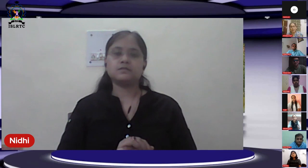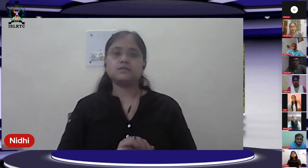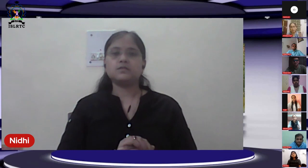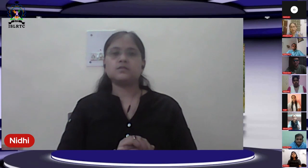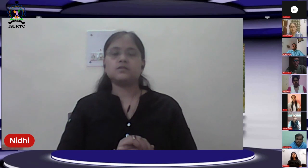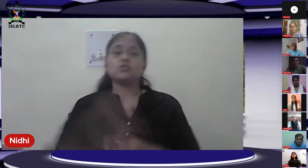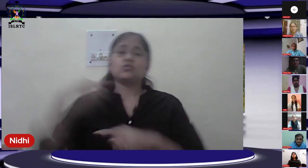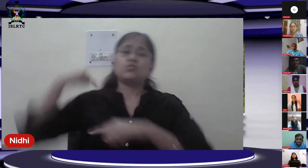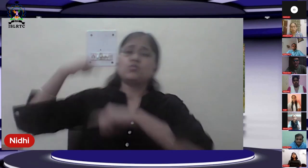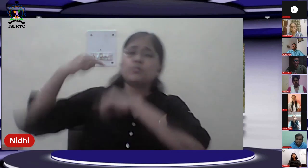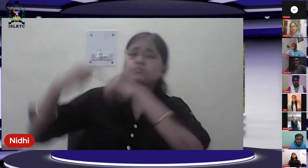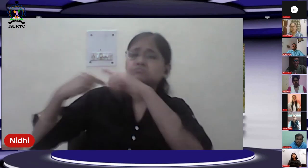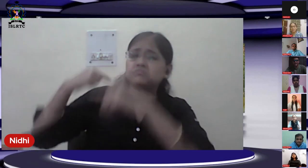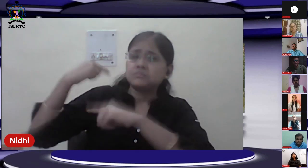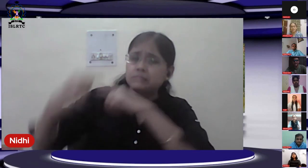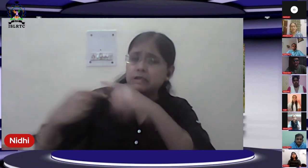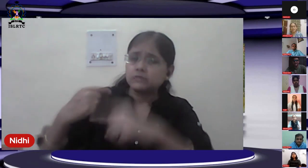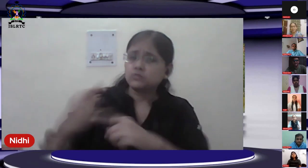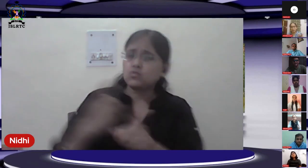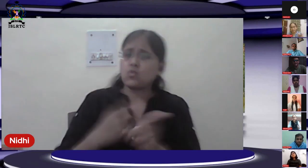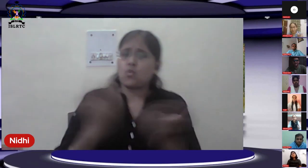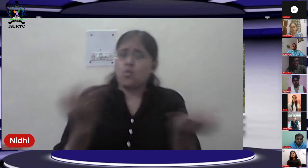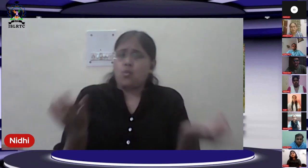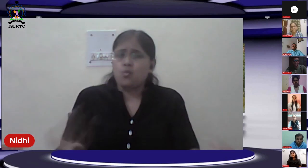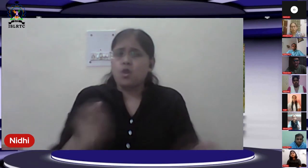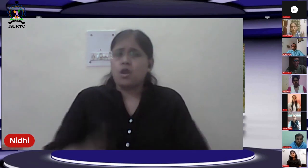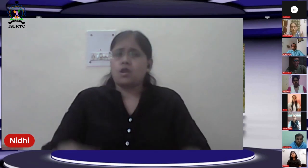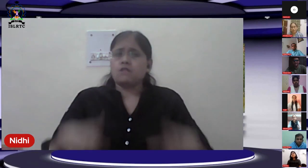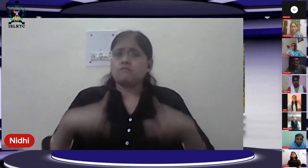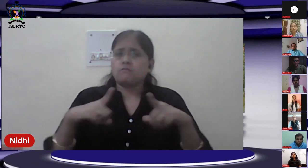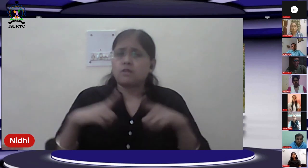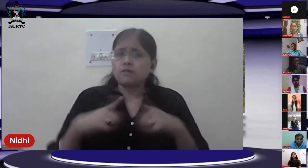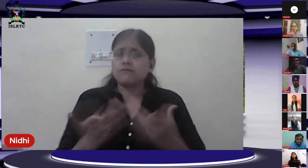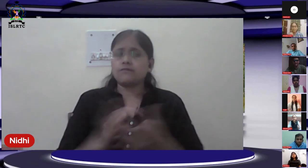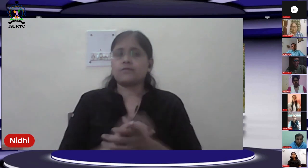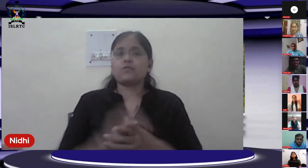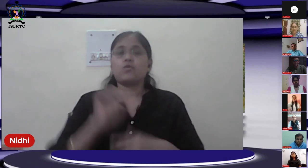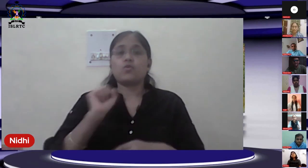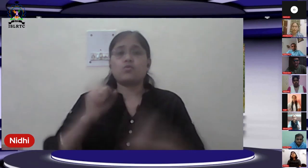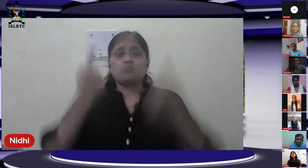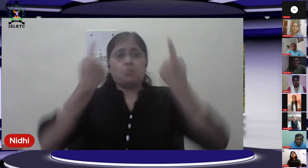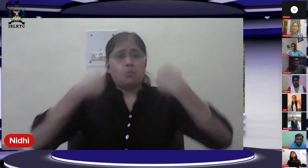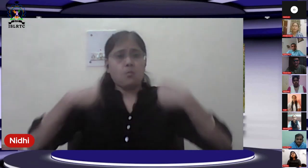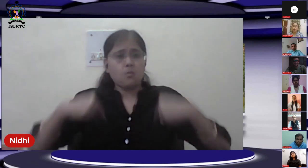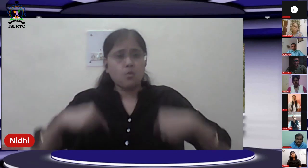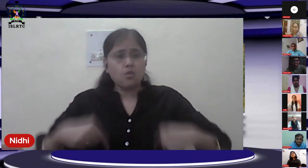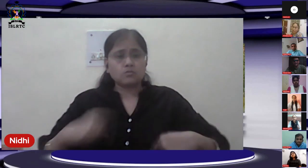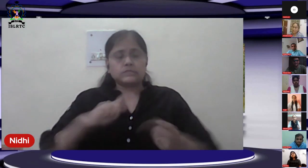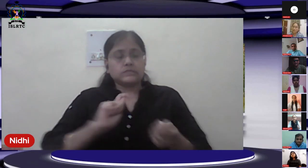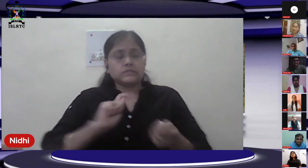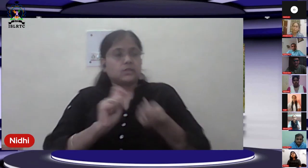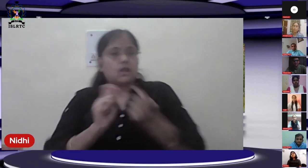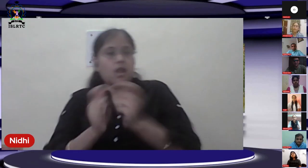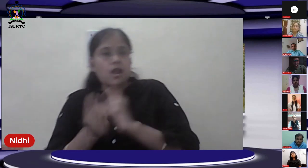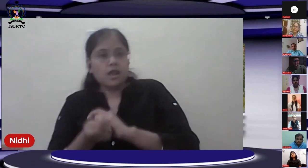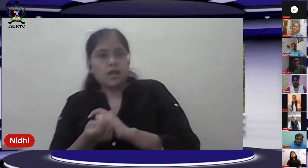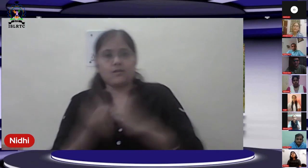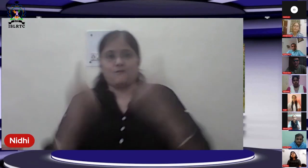है योगासन से लोगों के जीवन शैली में, जीवन में, उनके शरीर में कितने बदलाव आते हैं, नॉट फिजिकली ओनली, मेंटली